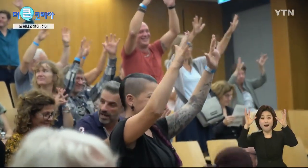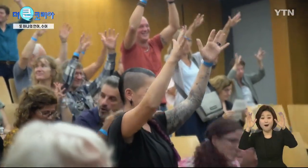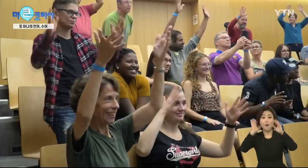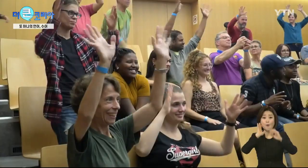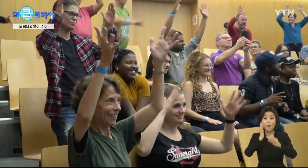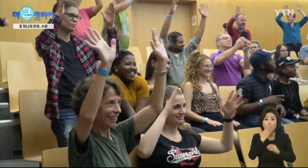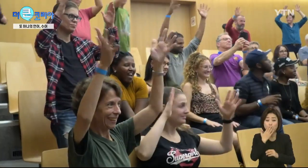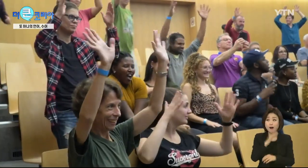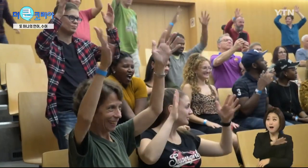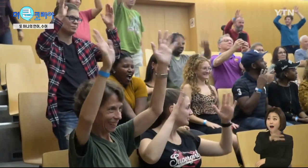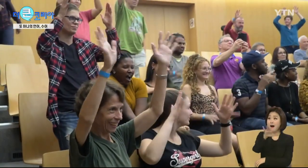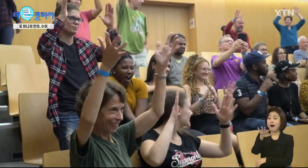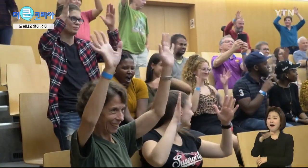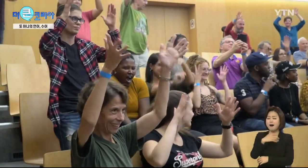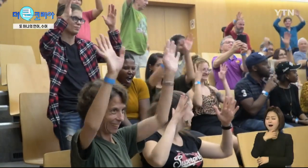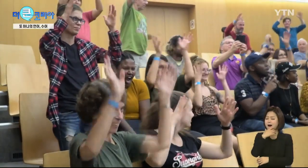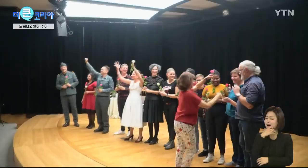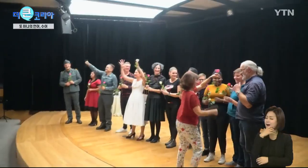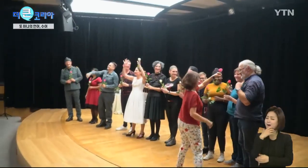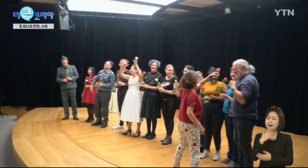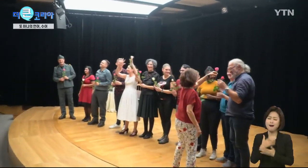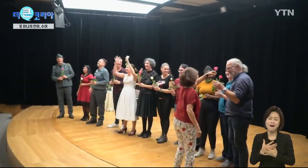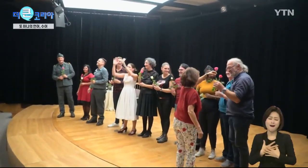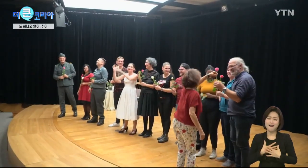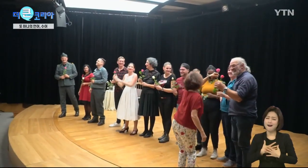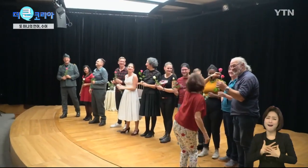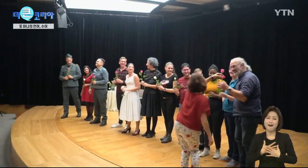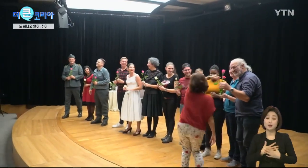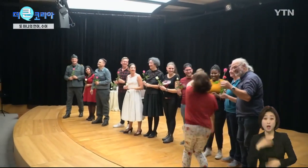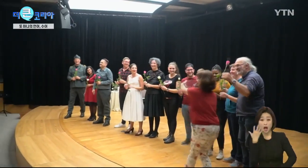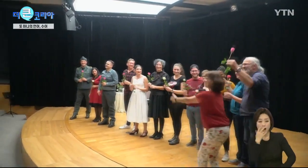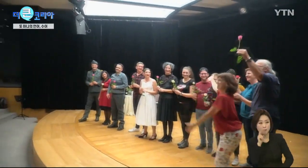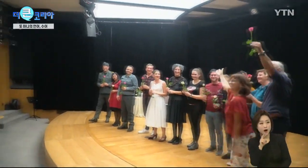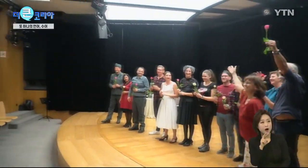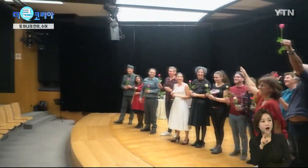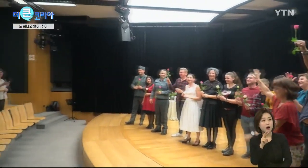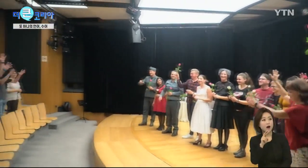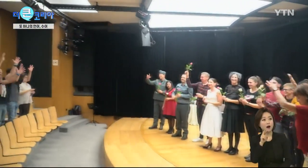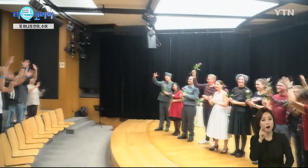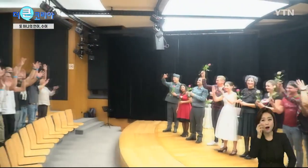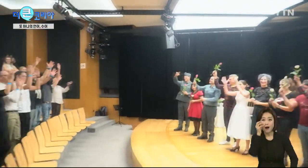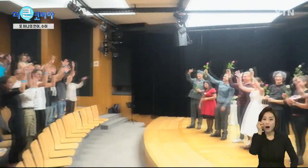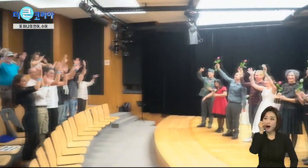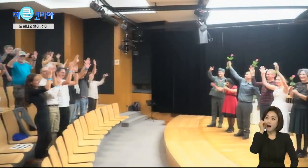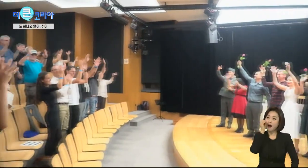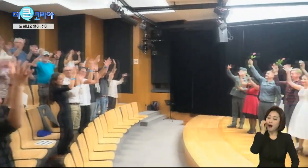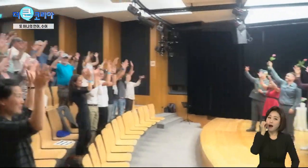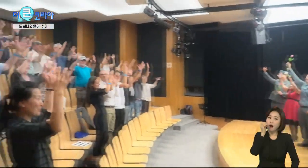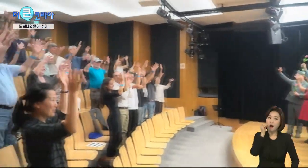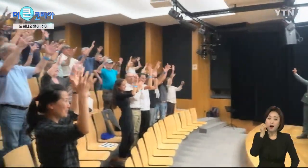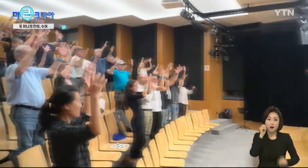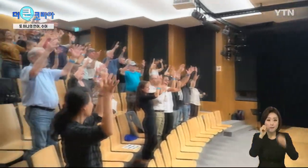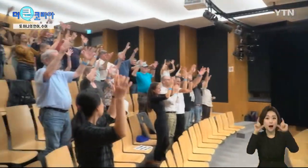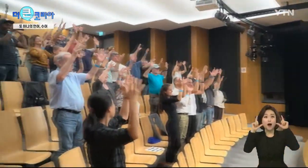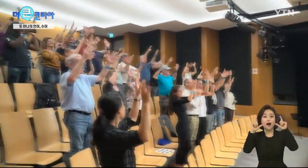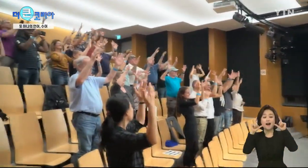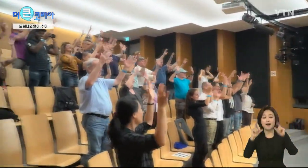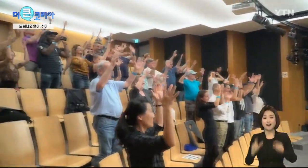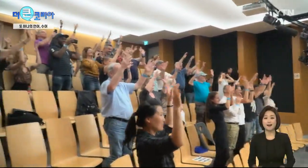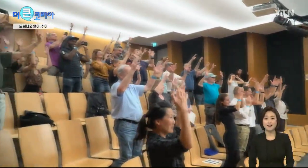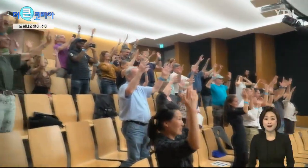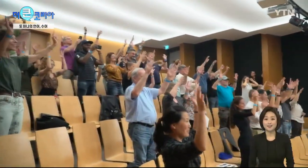무엇보다 농인 관객들에겐 벅찬 감동으로 또 청인 관객들에겐 새로운 경험의 순간이 됐습니다.